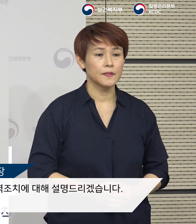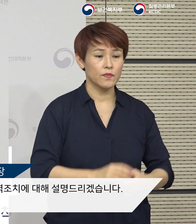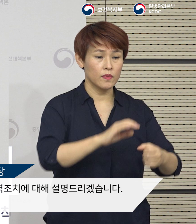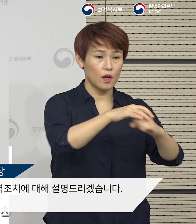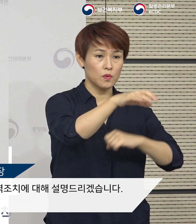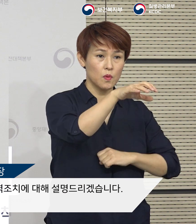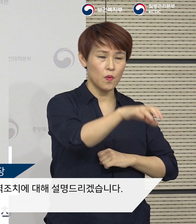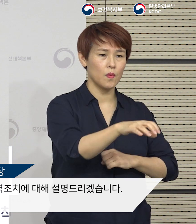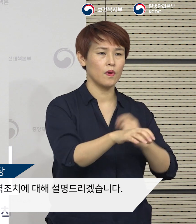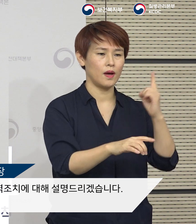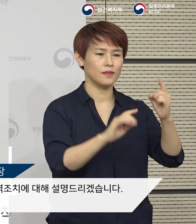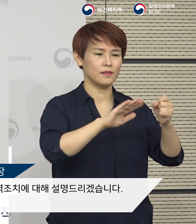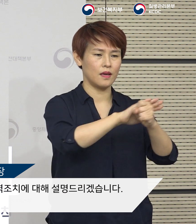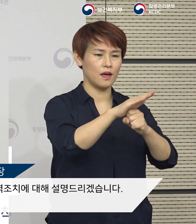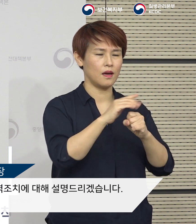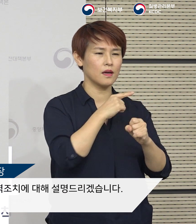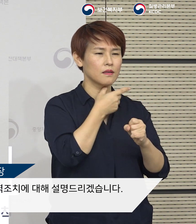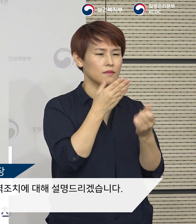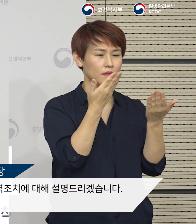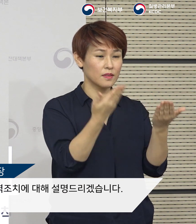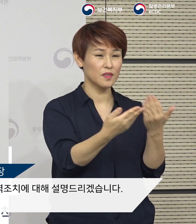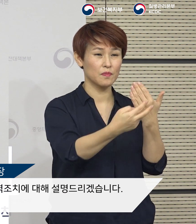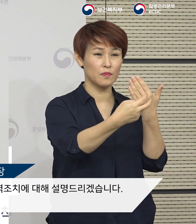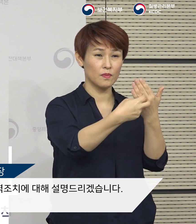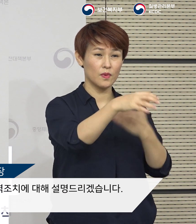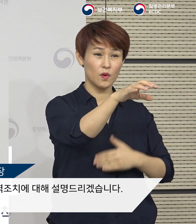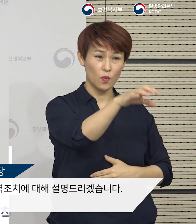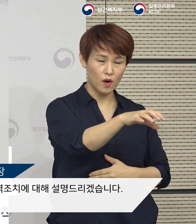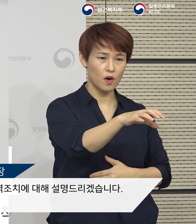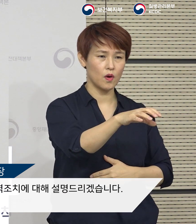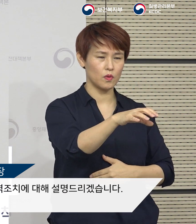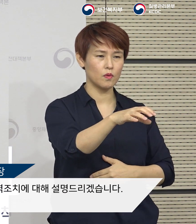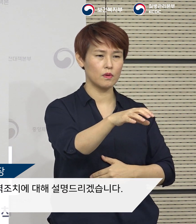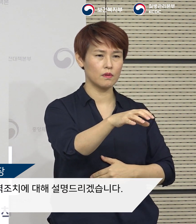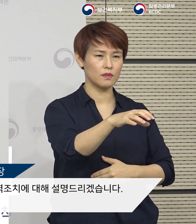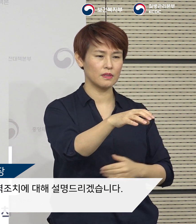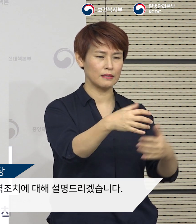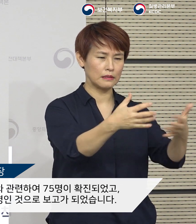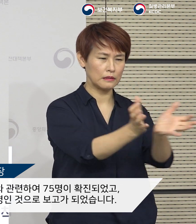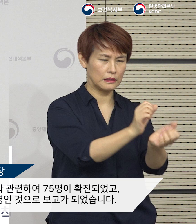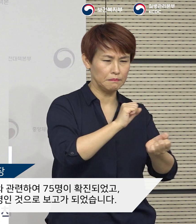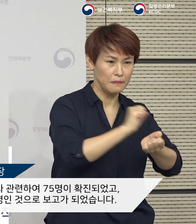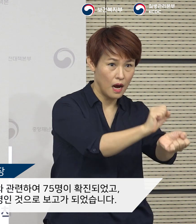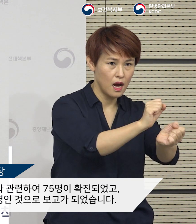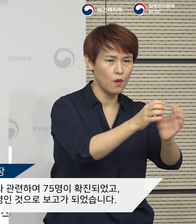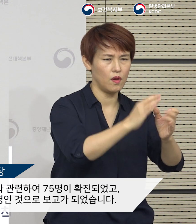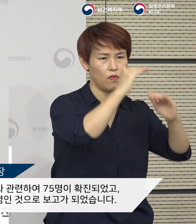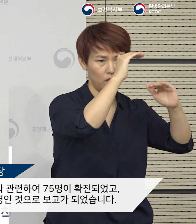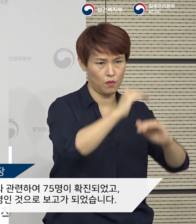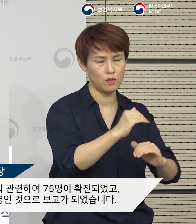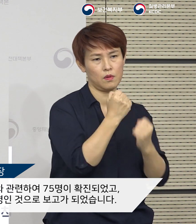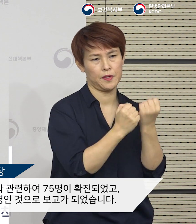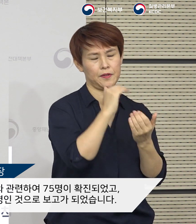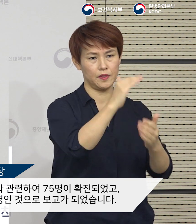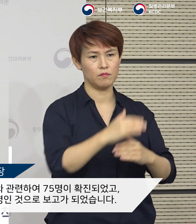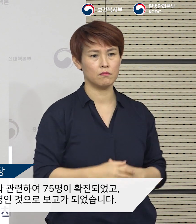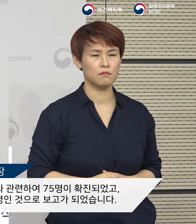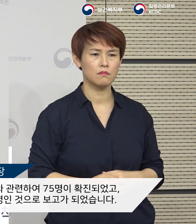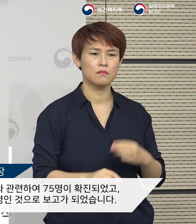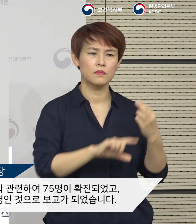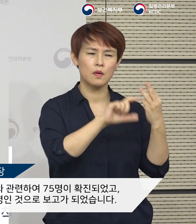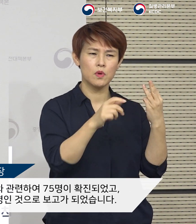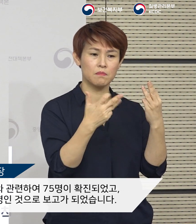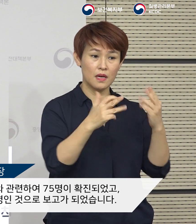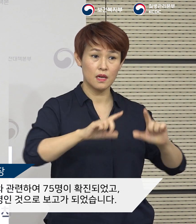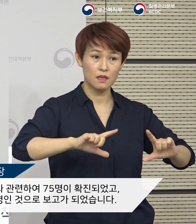대구시 한사랑 요양병원 등 집단 감염에 대한 방역 조치에 대해 설명드리겠습니다. 3월 18일 기준 한사랑